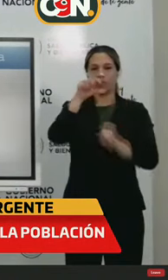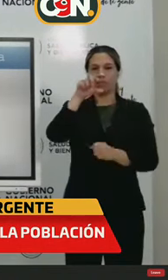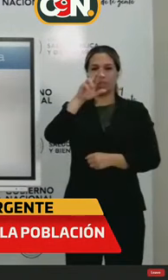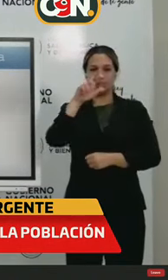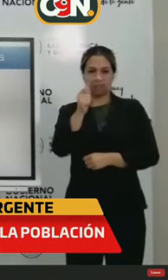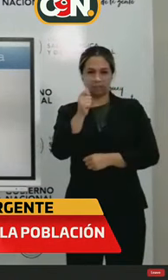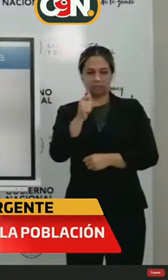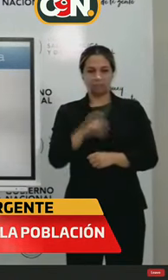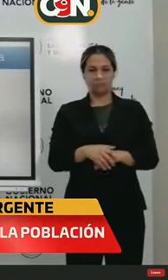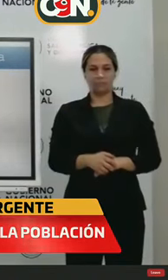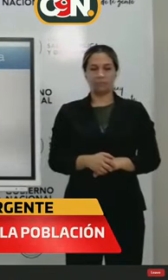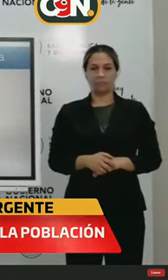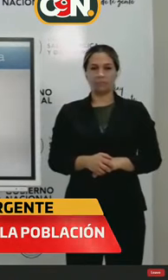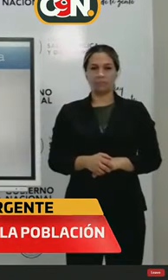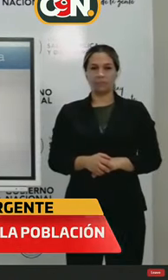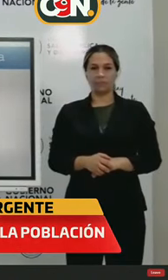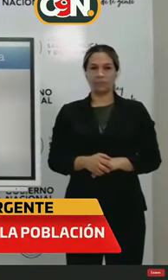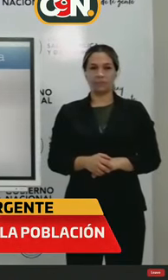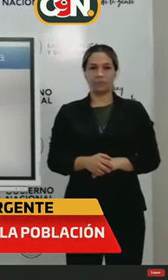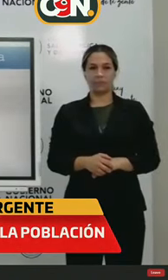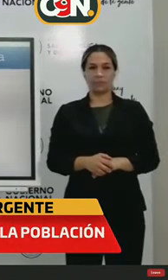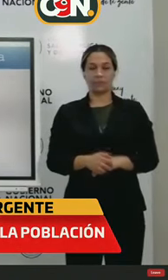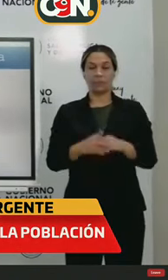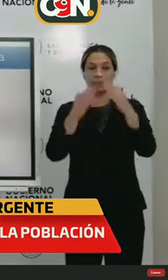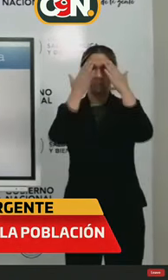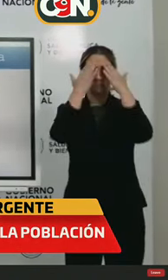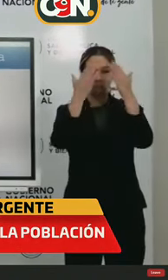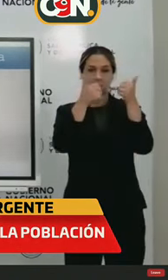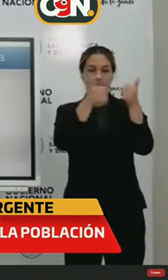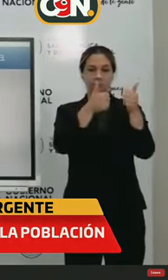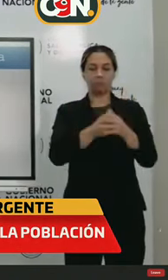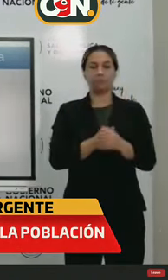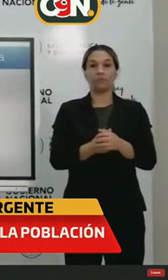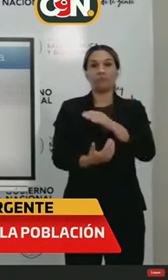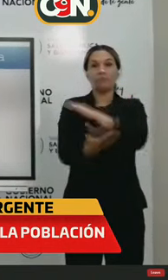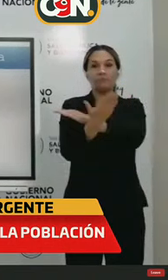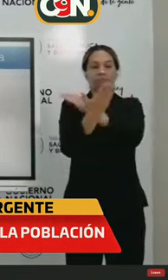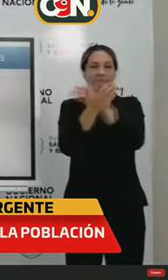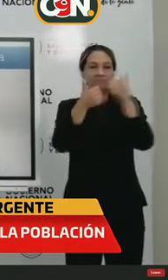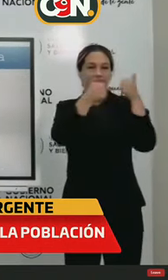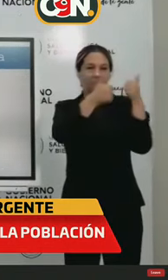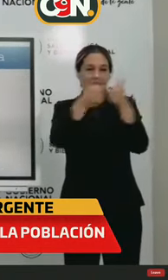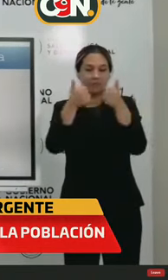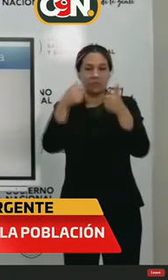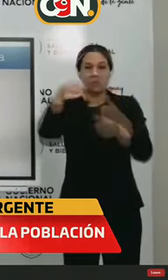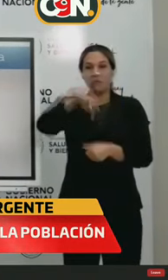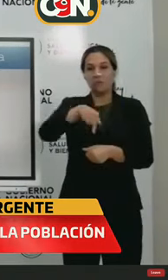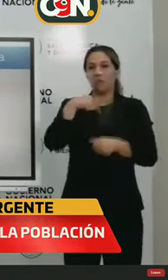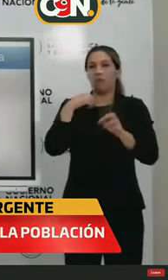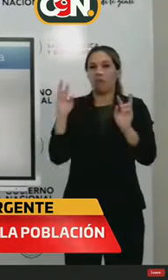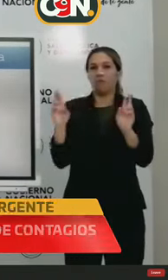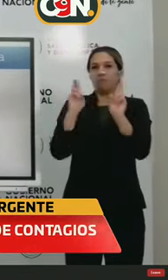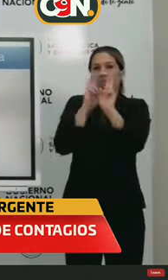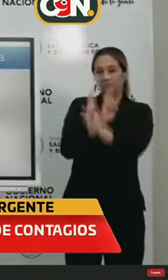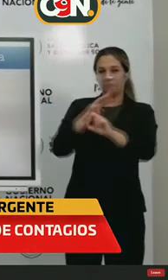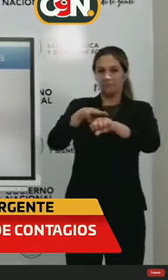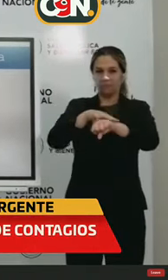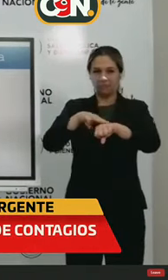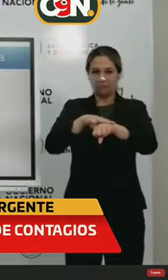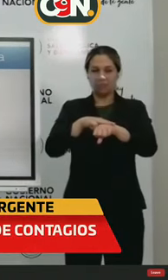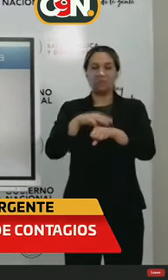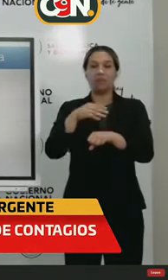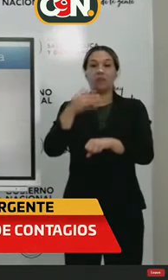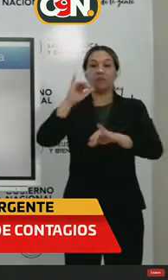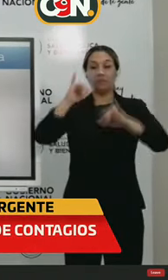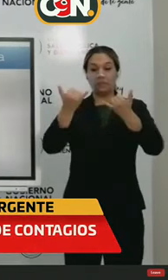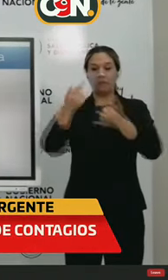que obviamente se aplica tanto en esta fecha que se acerca como en cualquier actividad social que deseamos desarrollar. Cuando hablamos del tiempo,